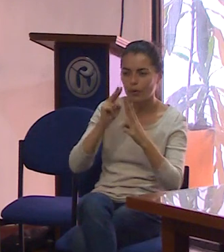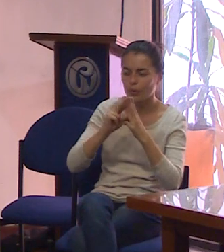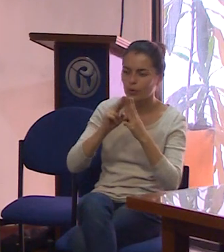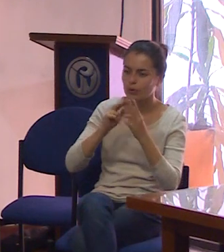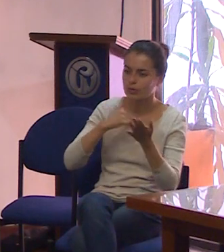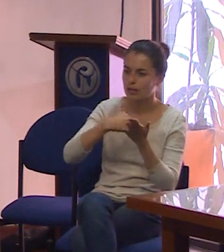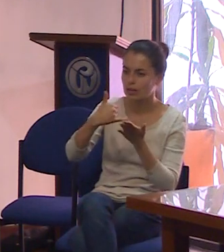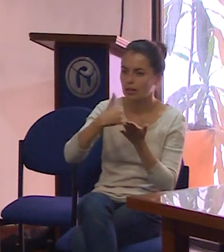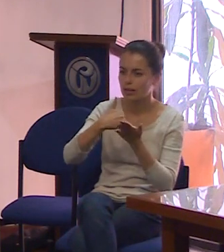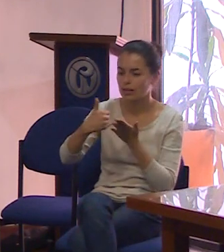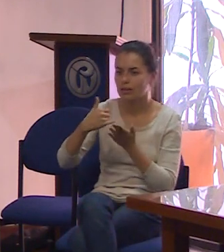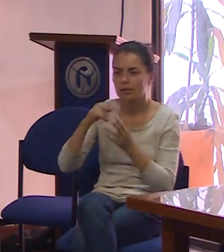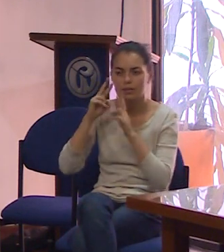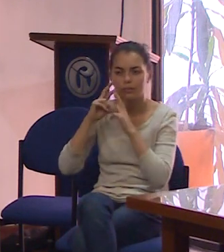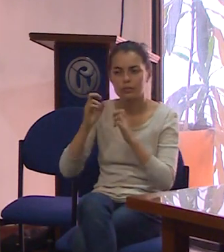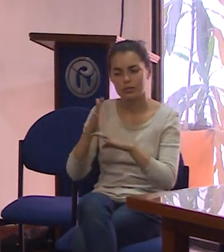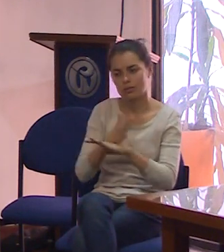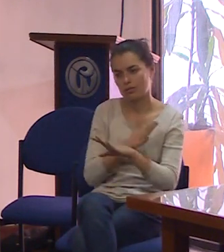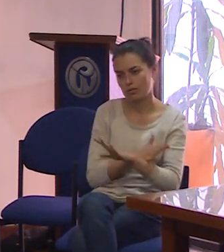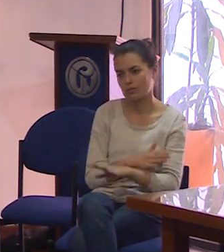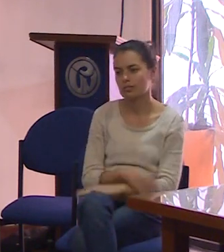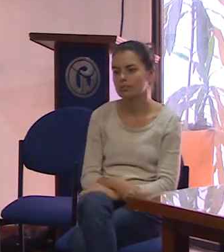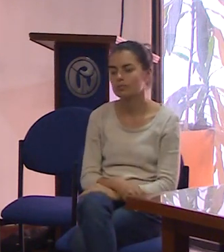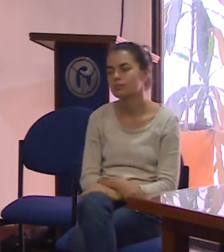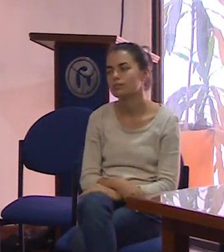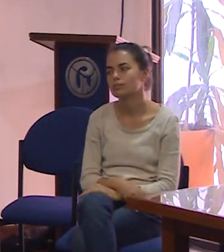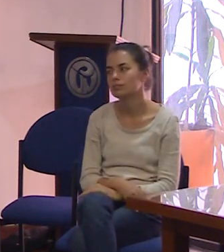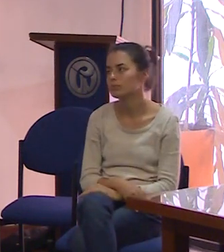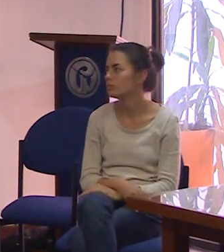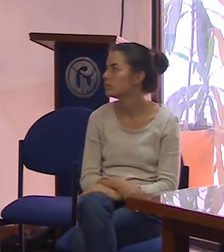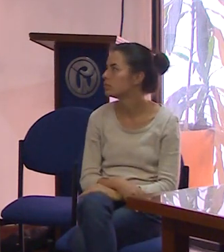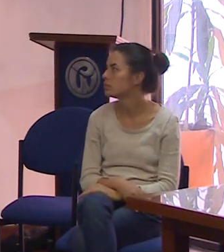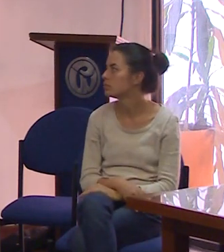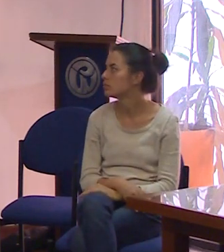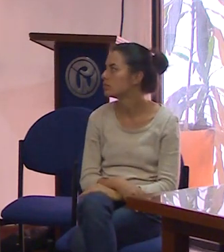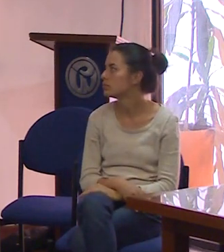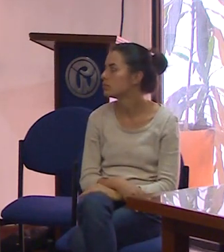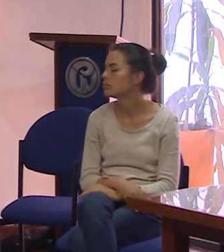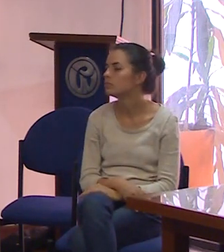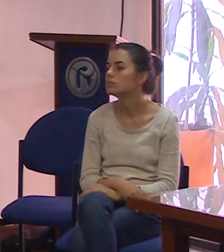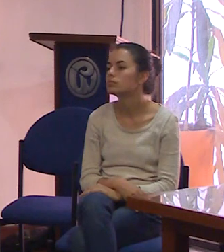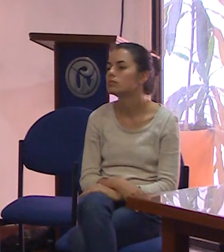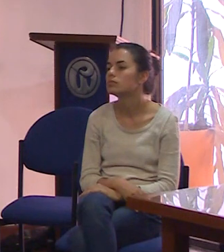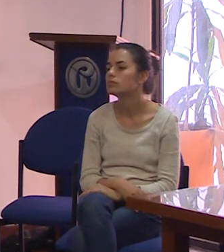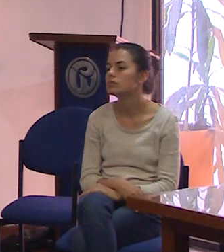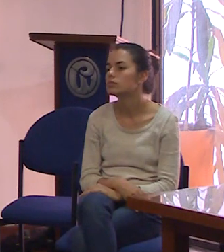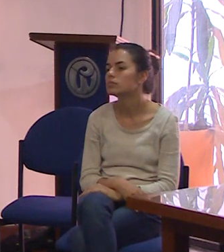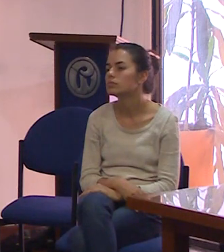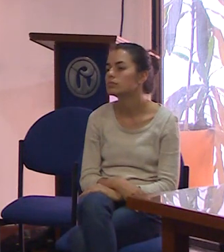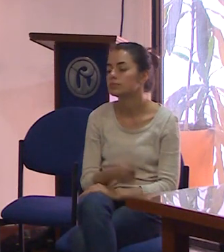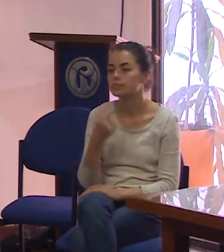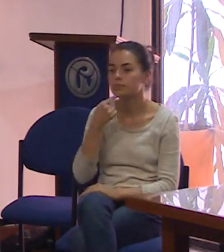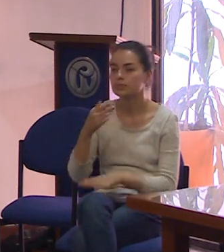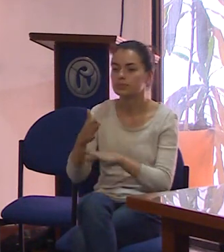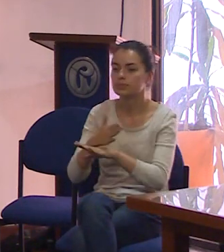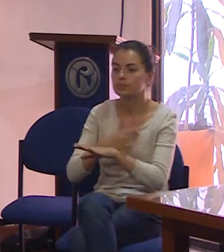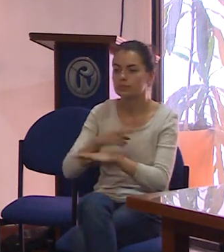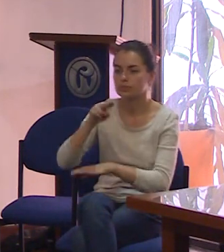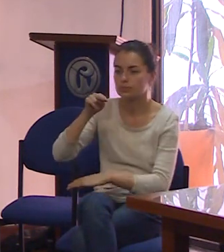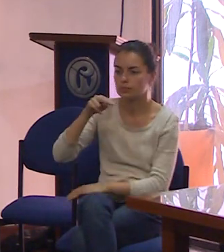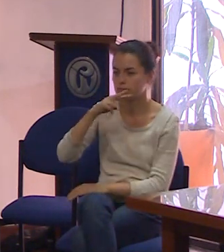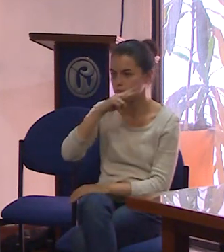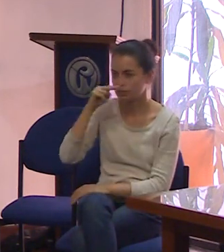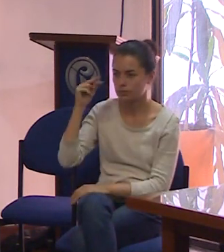con las líneas de investigación. Respecto a lo que planteaba Nicole, pues también lo hemos